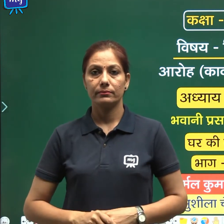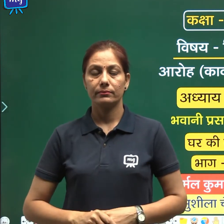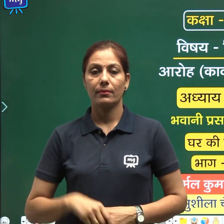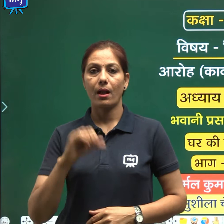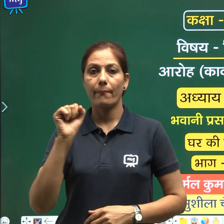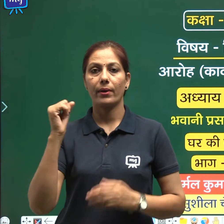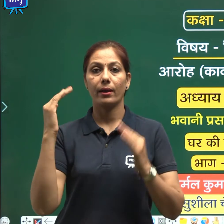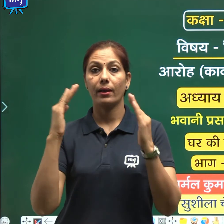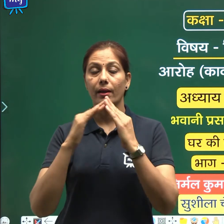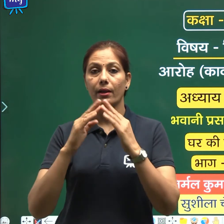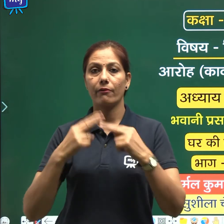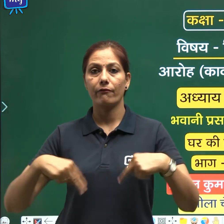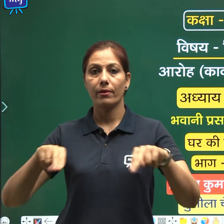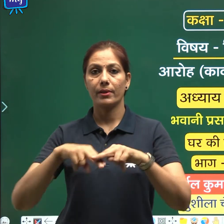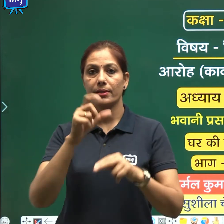अपने घर परिवार को